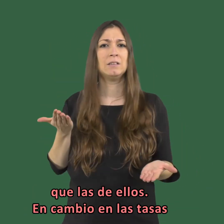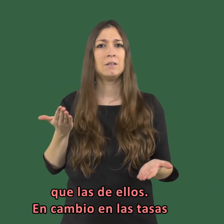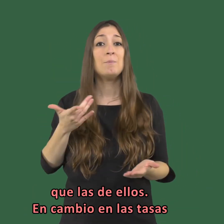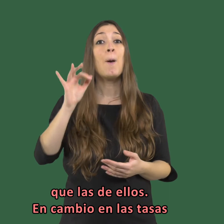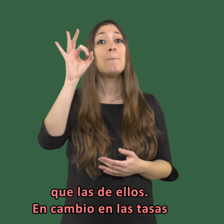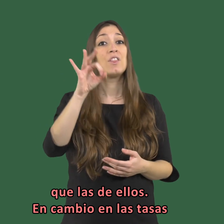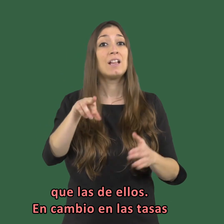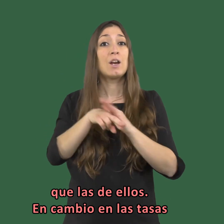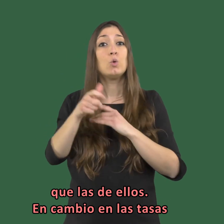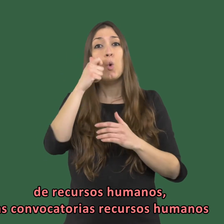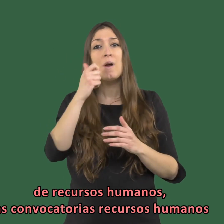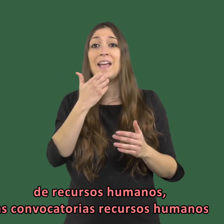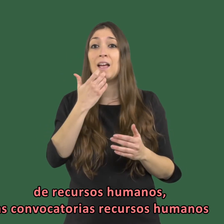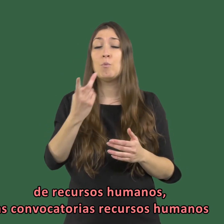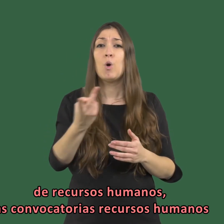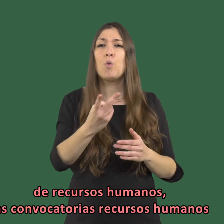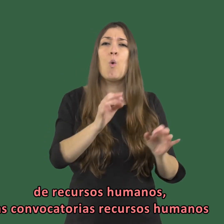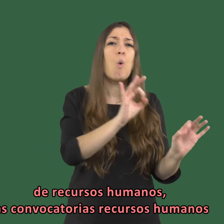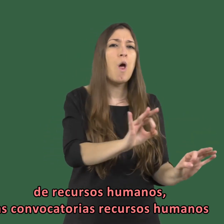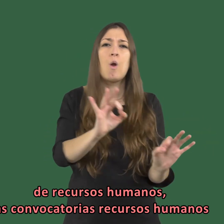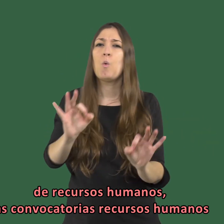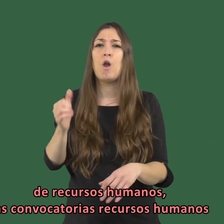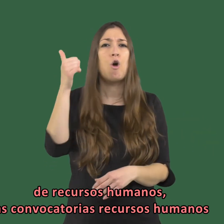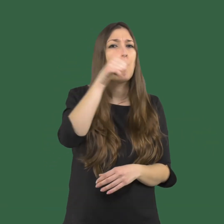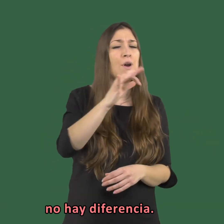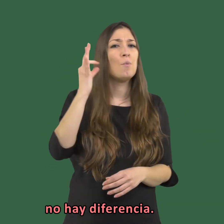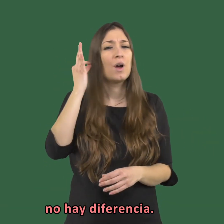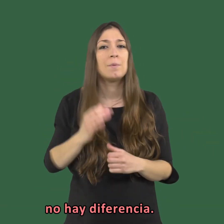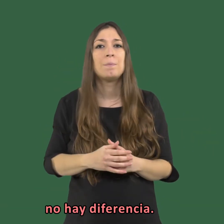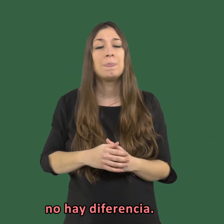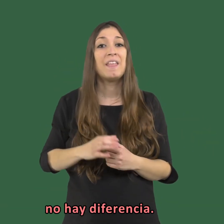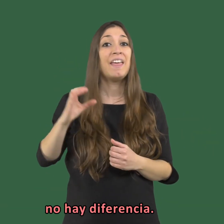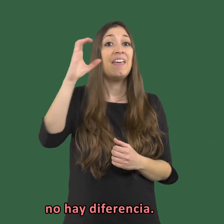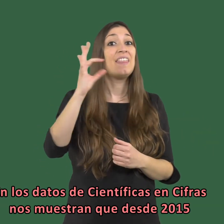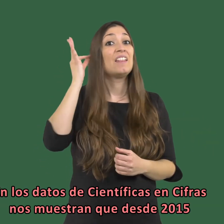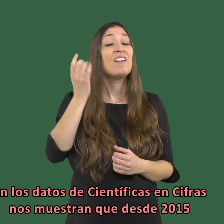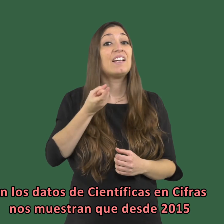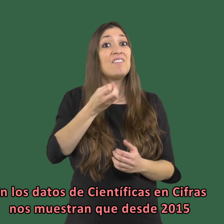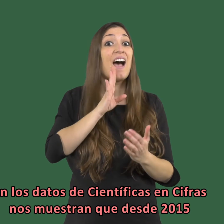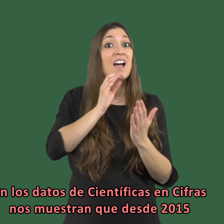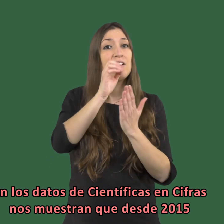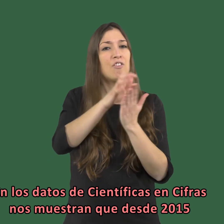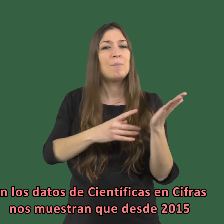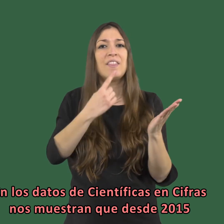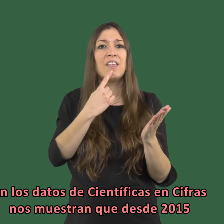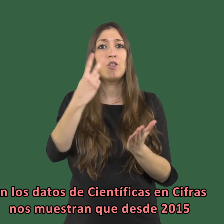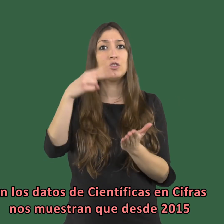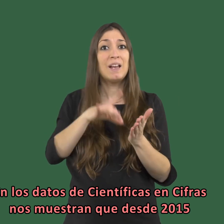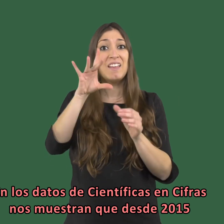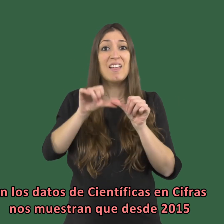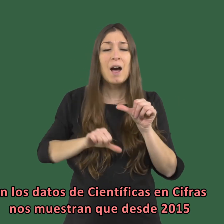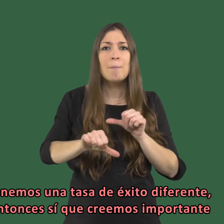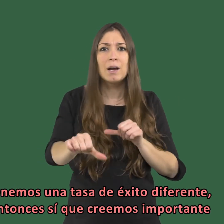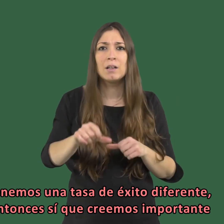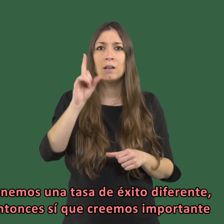En cambio, en las tasas de recursos humanos, las convocatorias de recursos humanos, no hay diferencia. Los datos de científicas en cifras nos muestran que desde